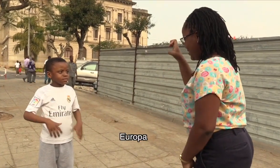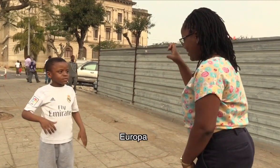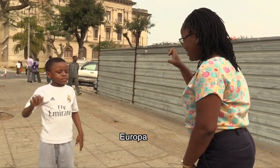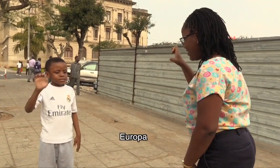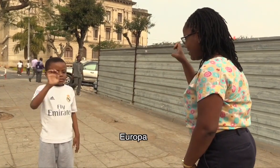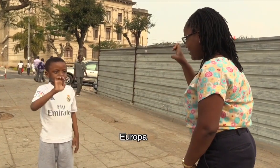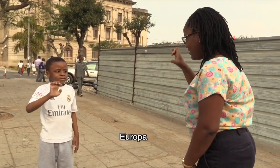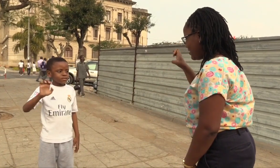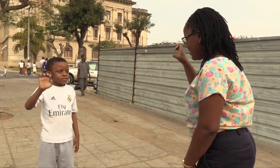Europa,